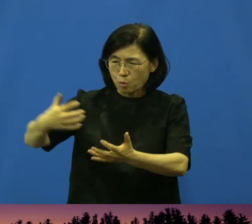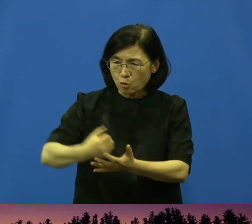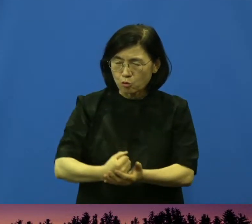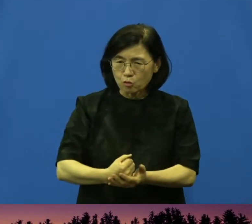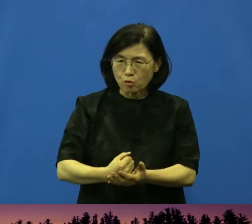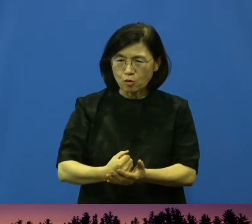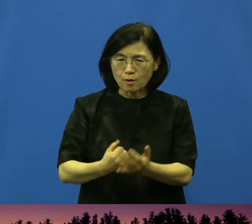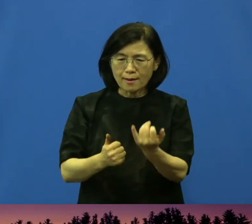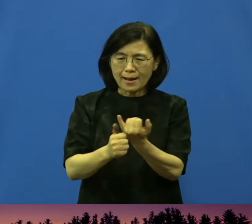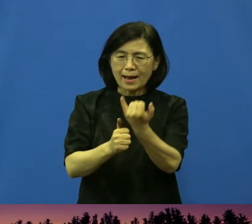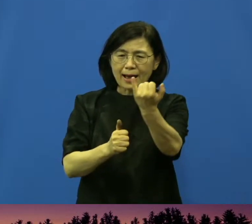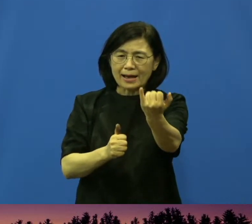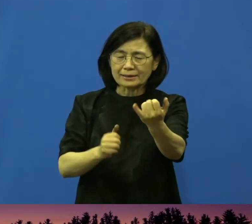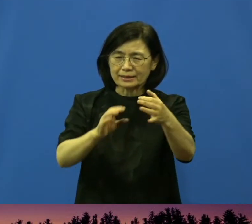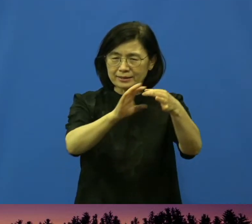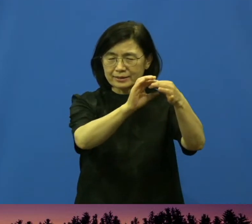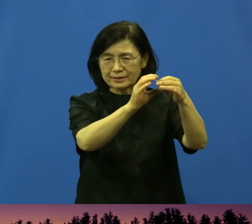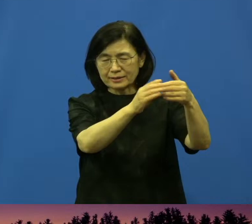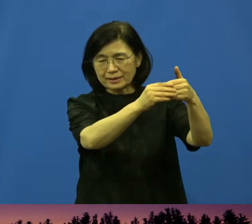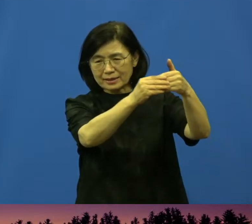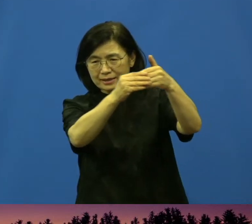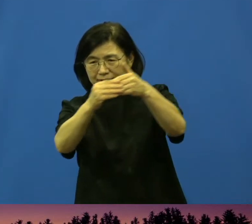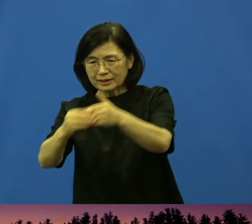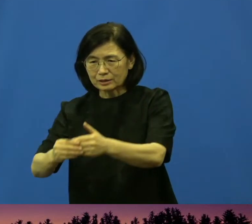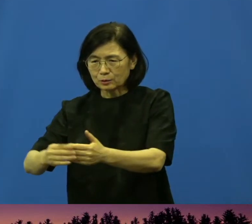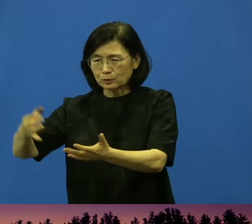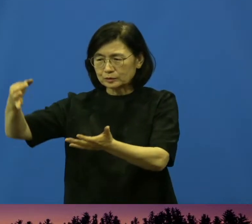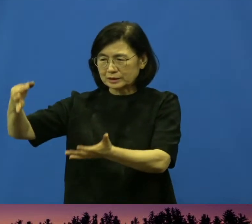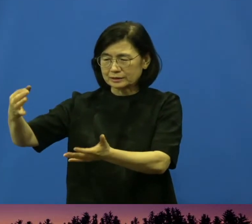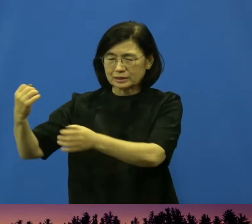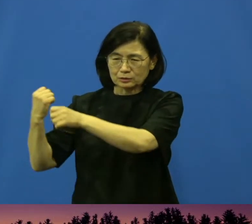데리고 고향으로 돌아가는 길에 그는 스스로 충만해 있는 거예요. 지금